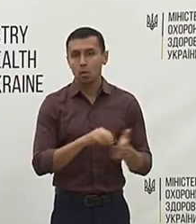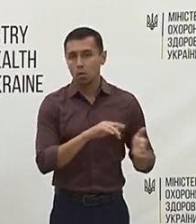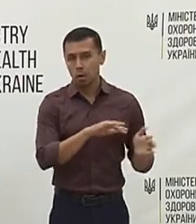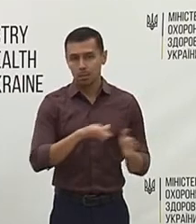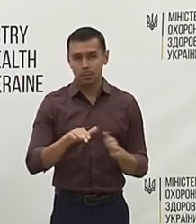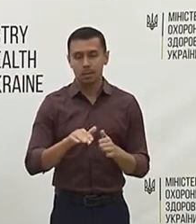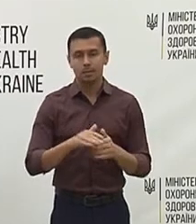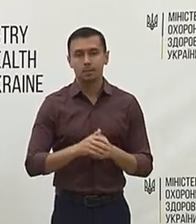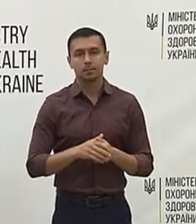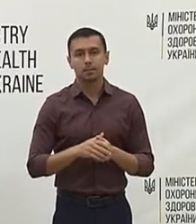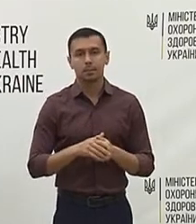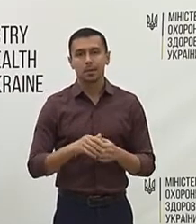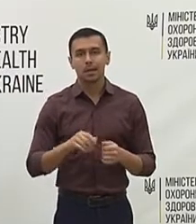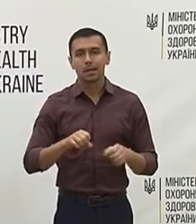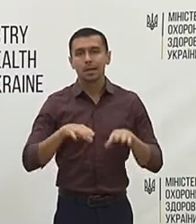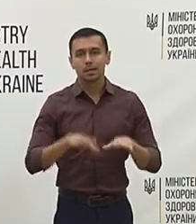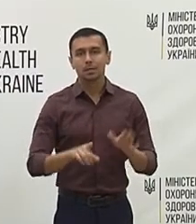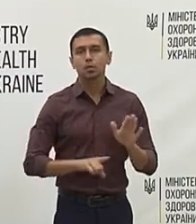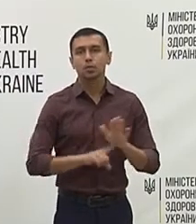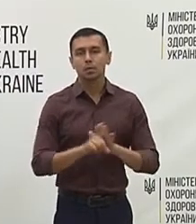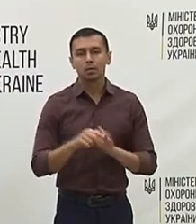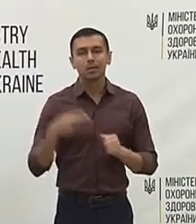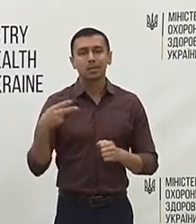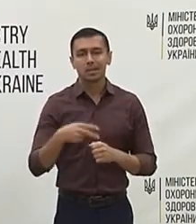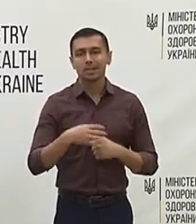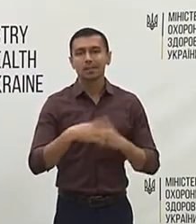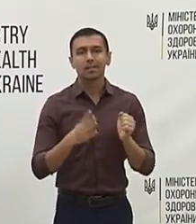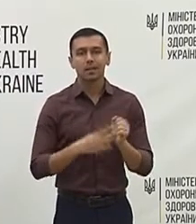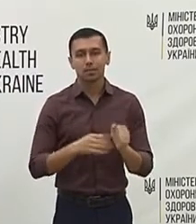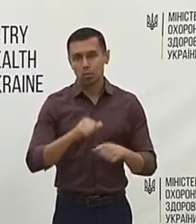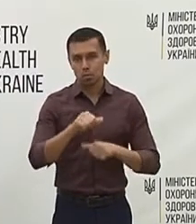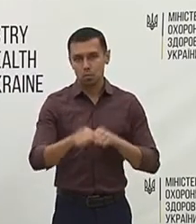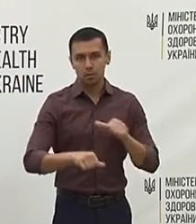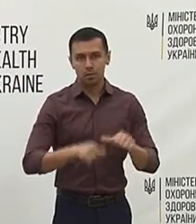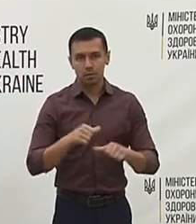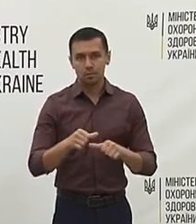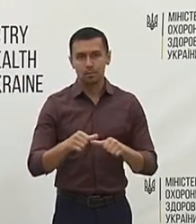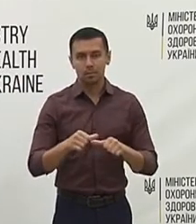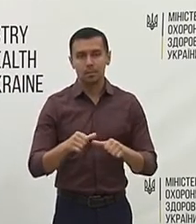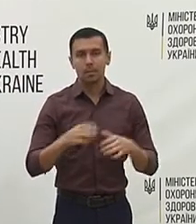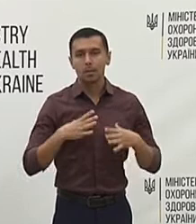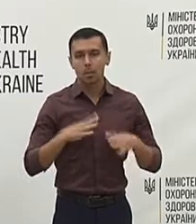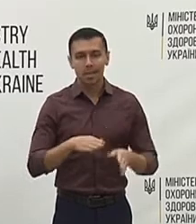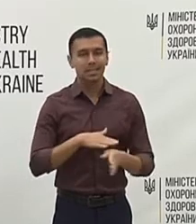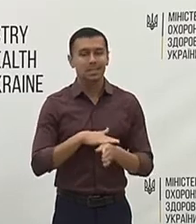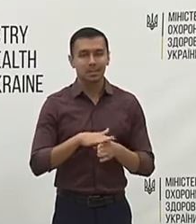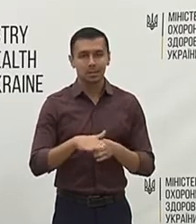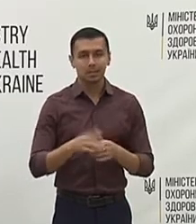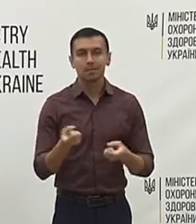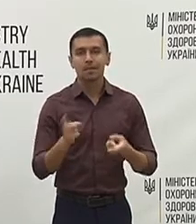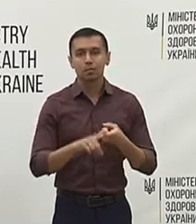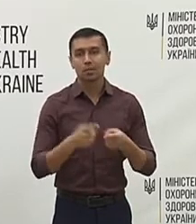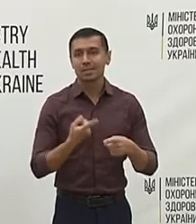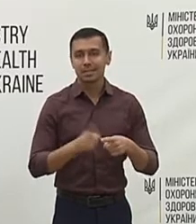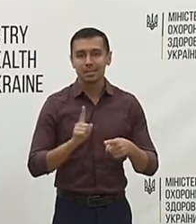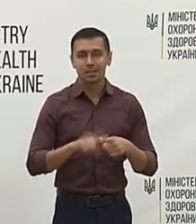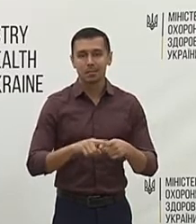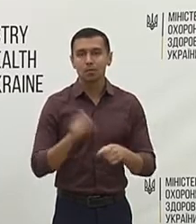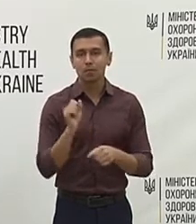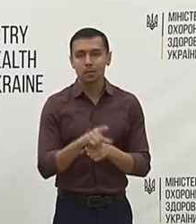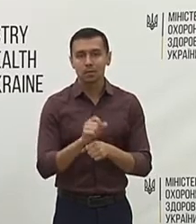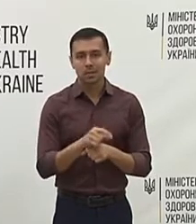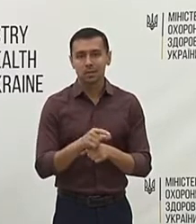Рухаємося далі. Реалізація розпочата у 2019 році не була здійснена. У зв'язку з цим